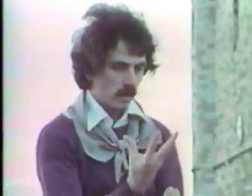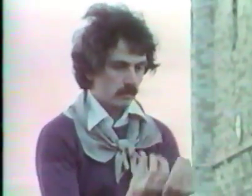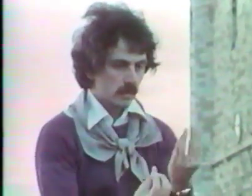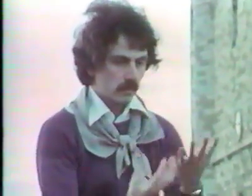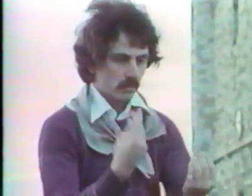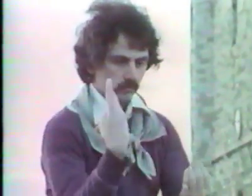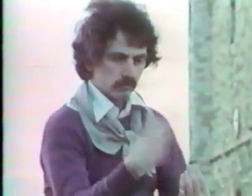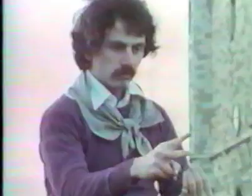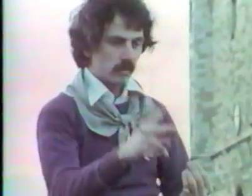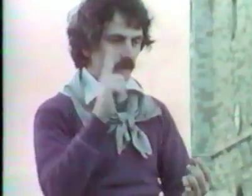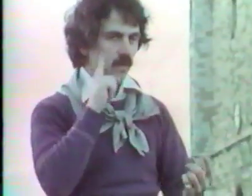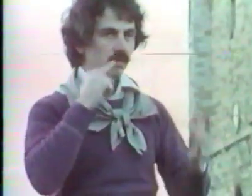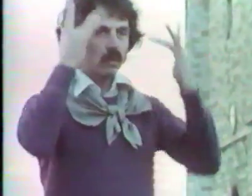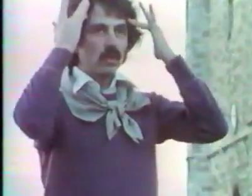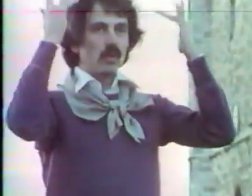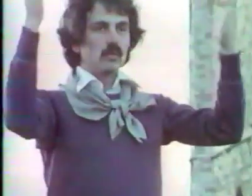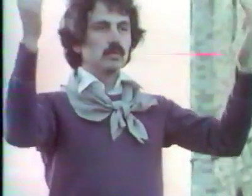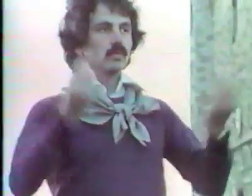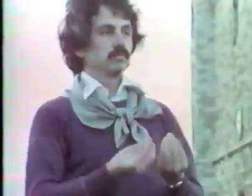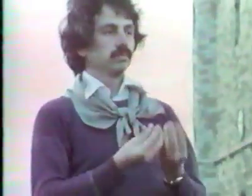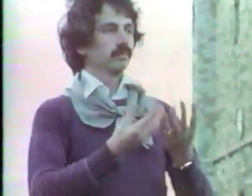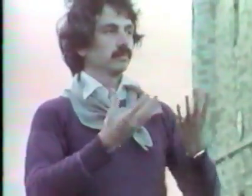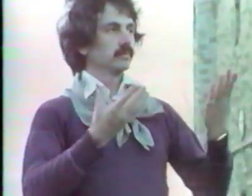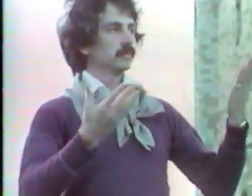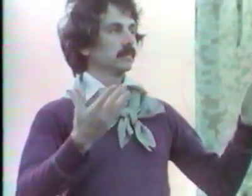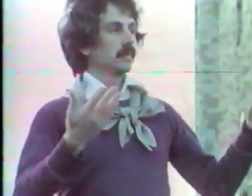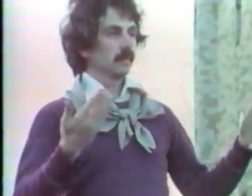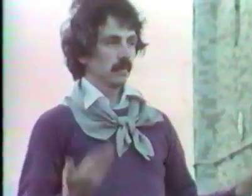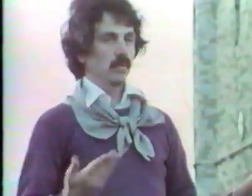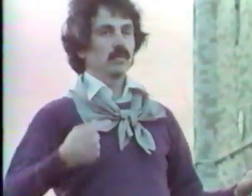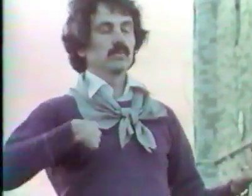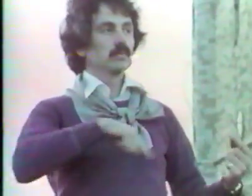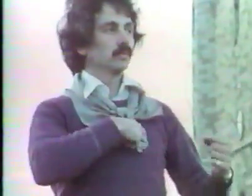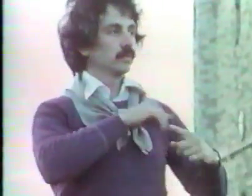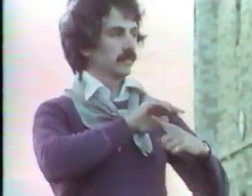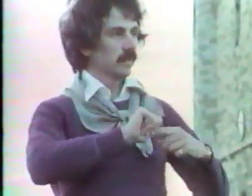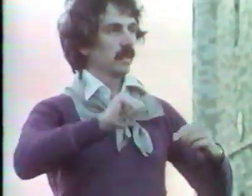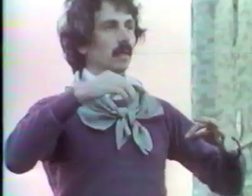sont venus afin de développer chacun leur expression. Et maintenant, nous, les adultes sourds,